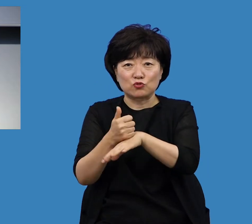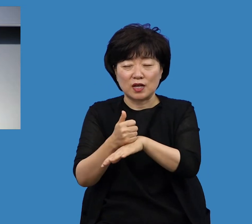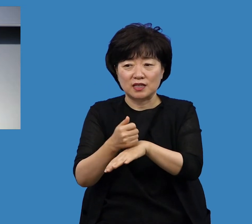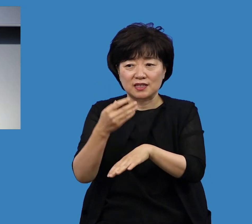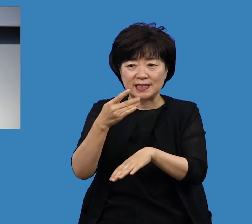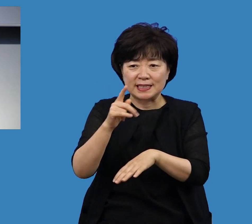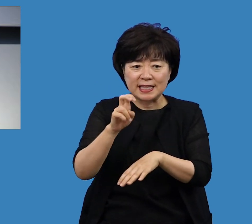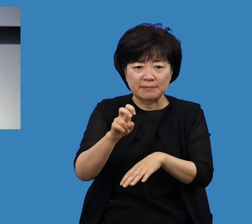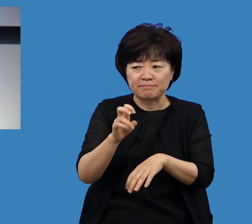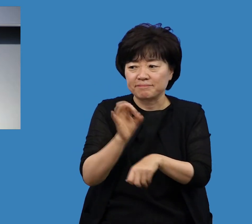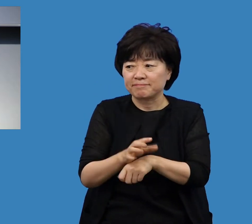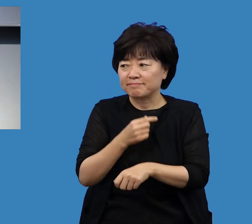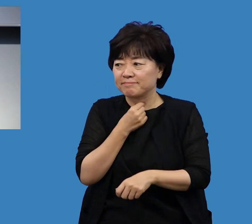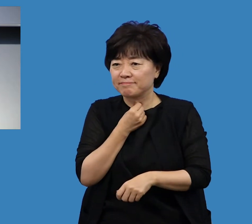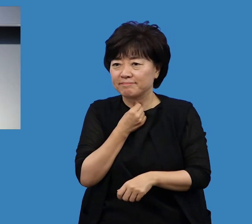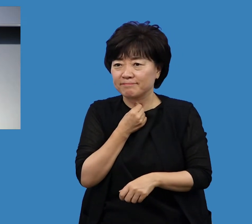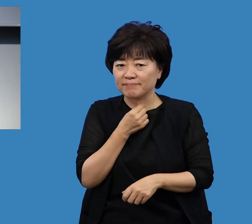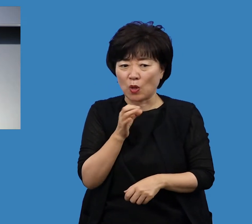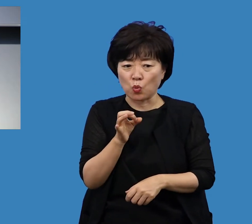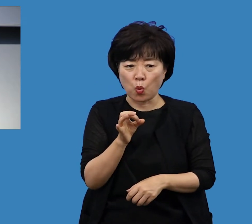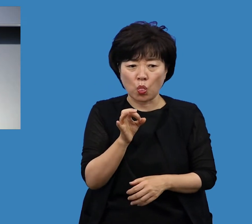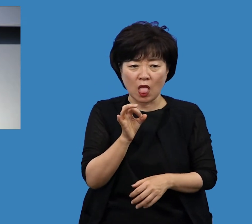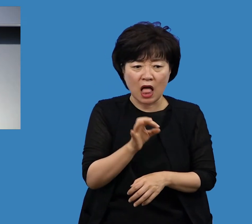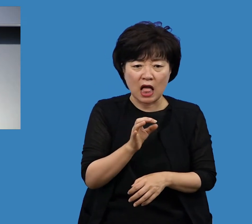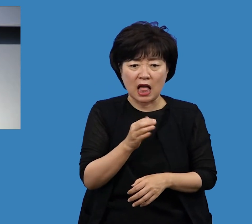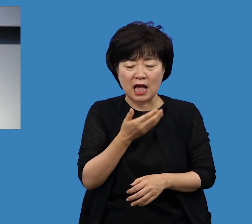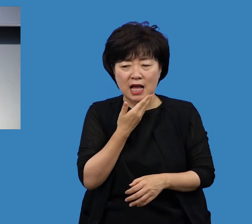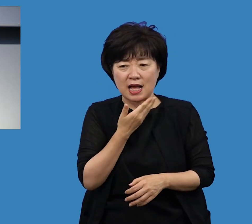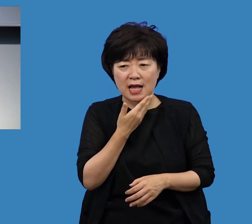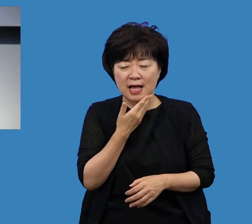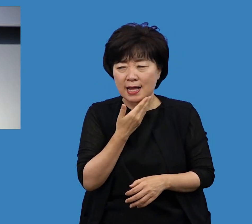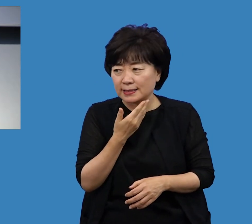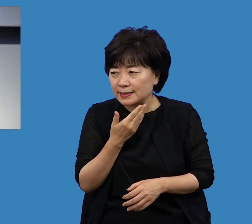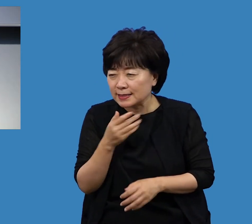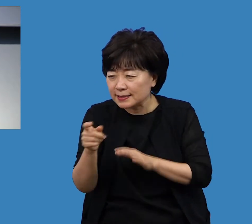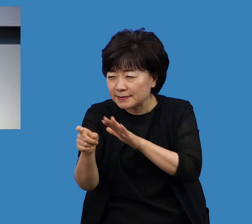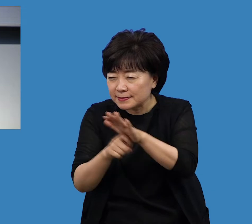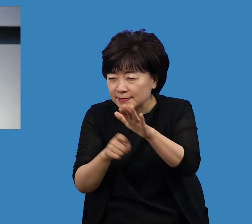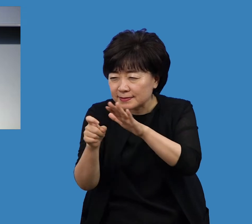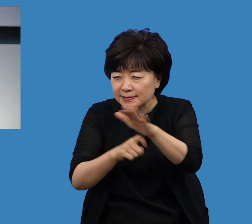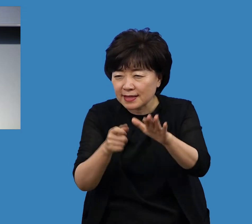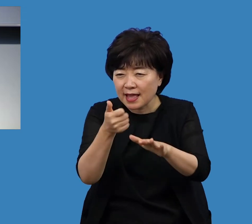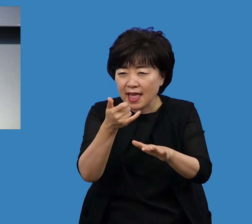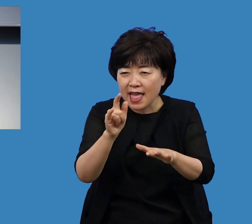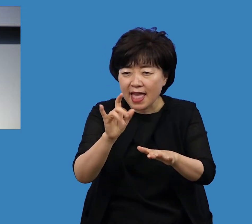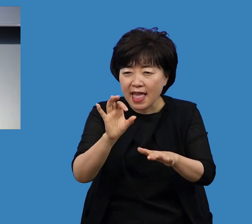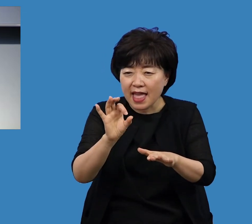구해야 되는데, 돈 내고 살려면 아깝잖아. 그러니까 해킹을 하게 되더라고.